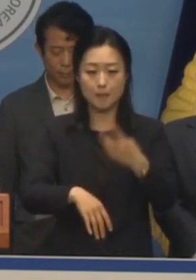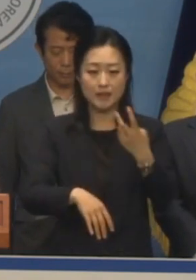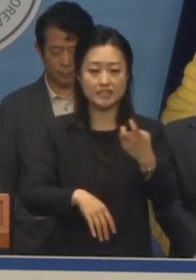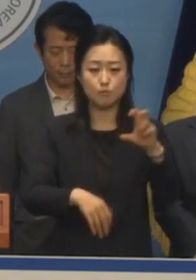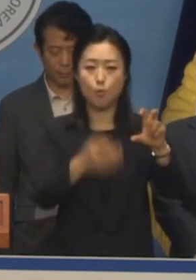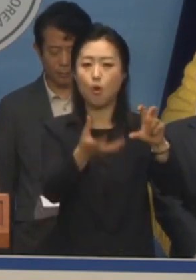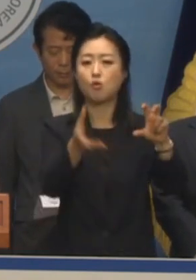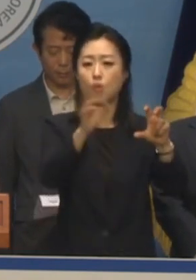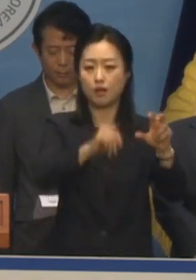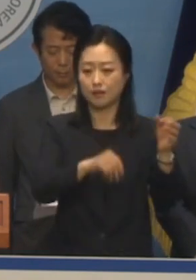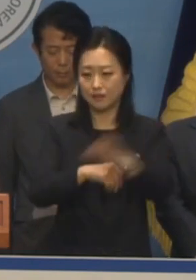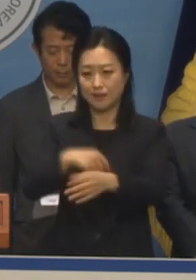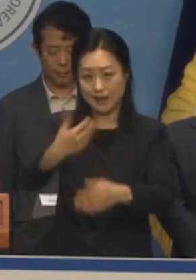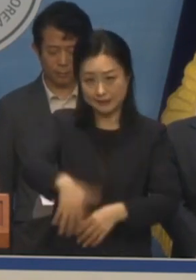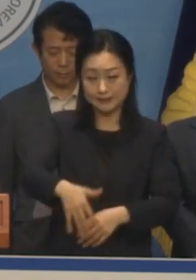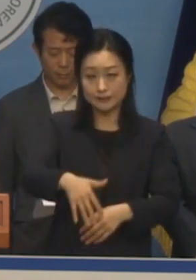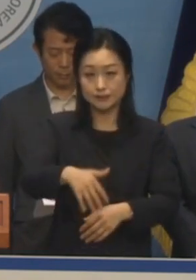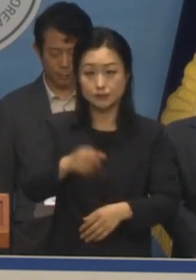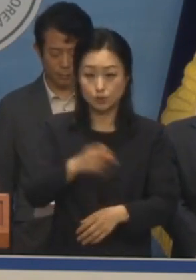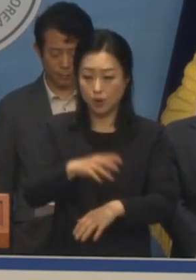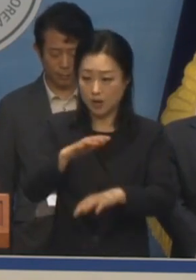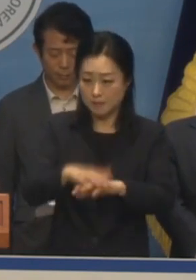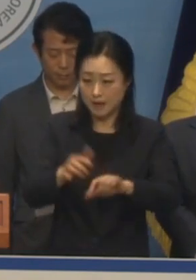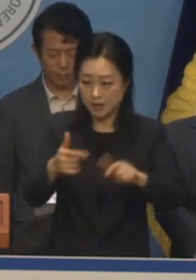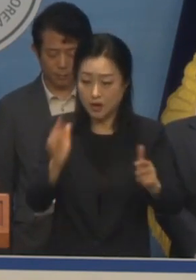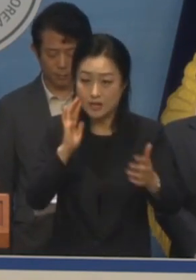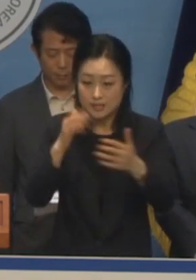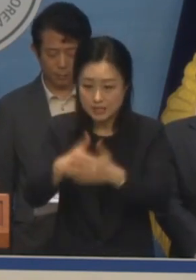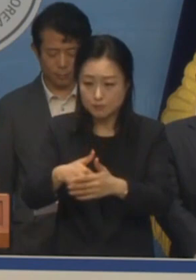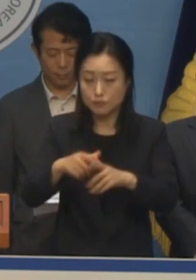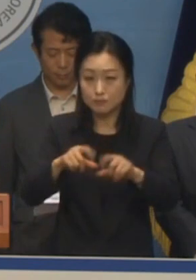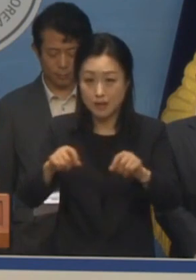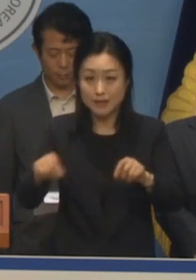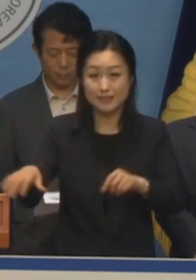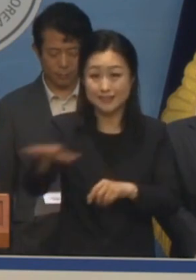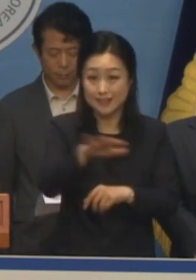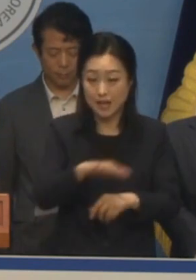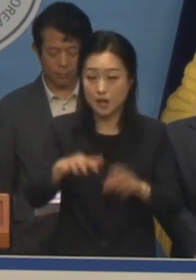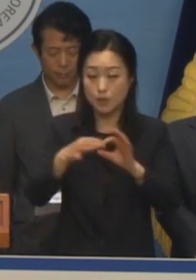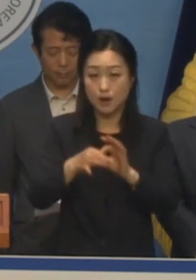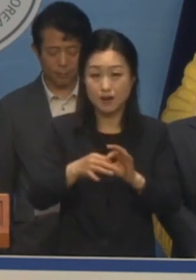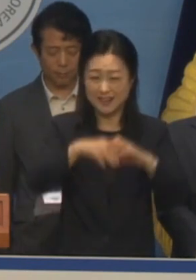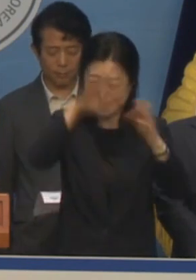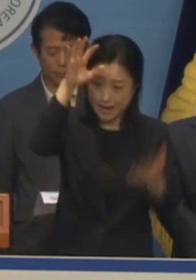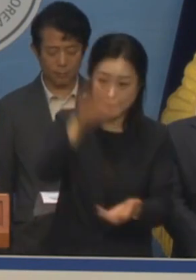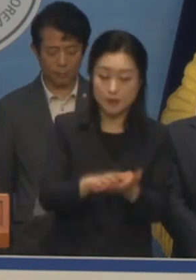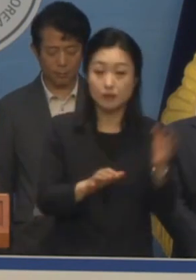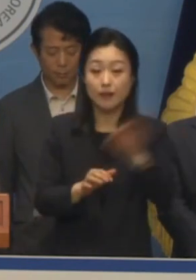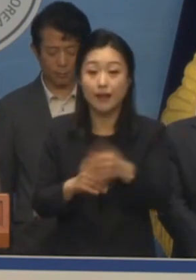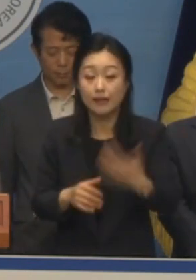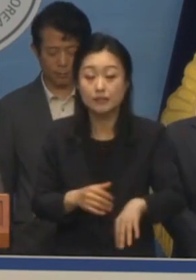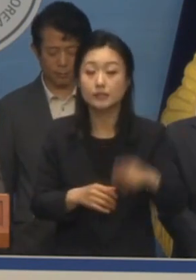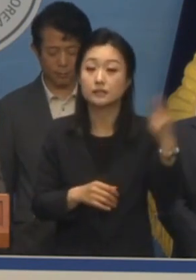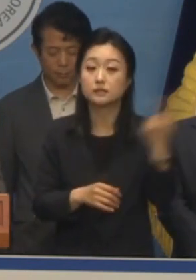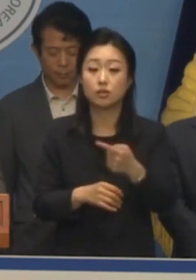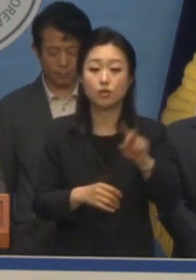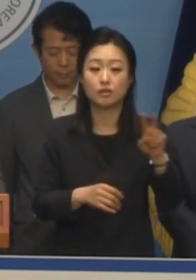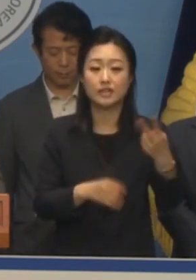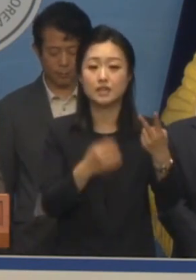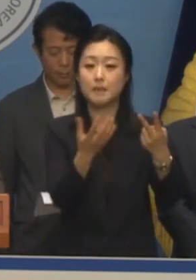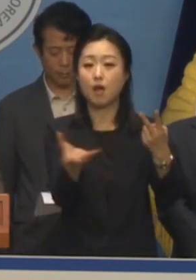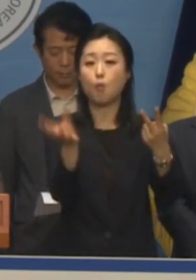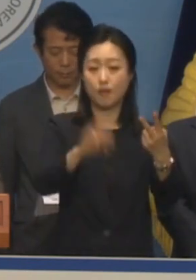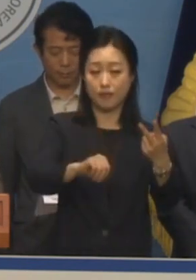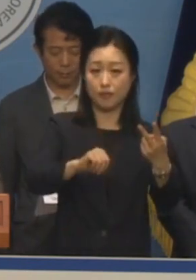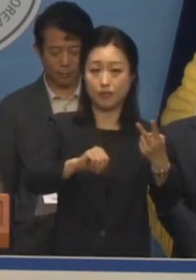라고 추정을 하고 있고요. 신선 농산물을 포함한 식품 카테고리 전체 미정산 금액은 약 1,200억 원가량에